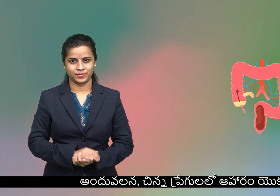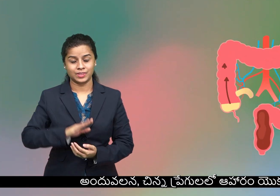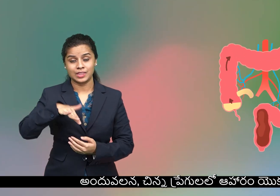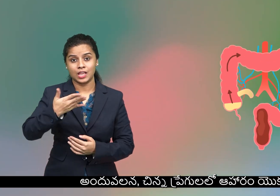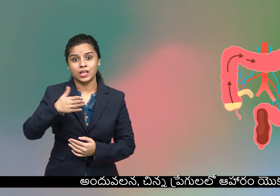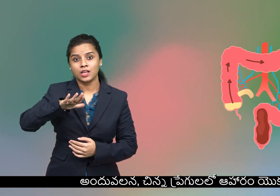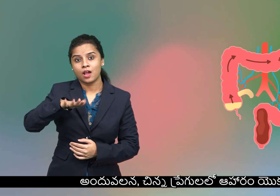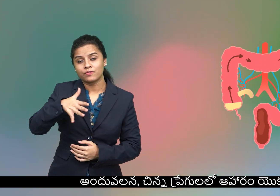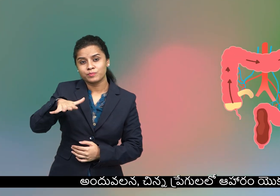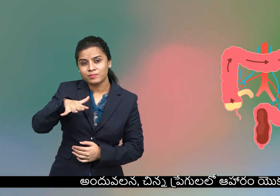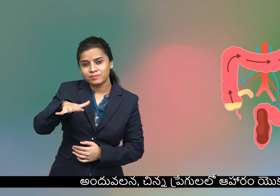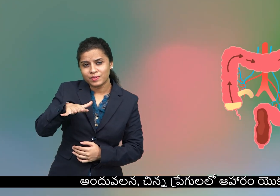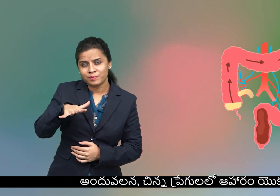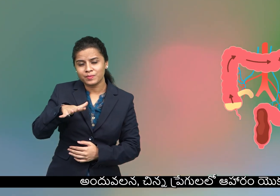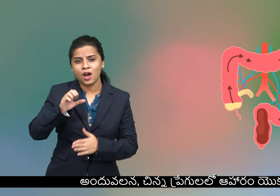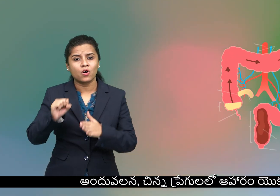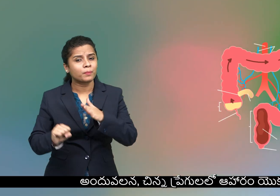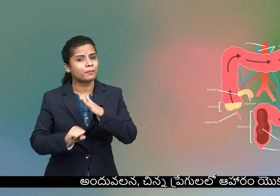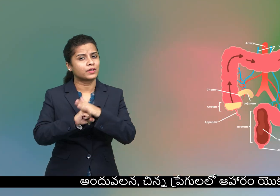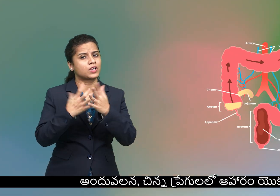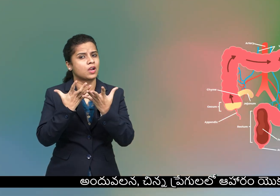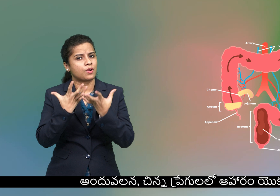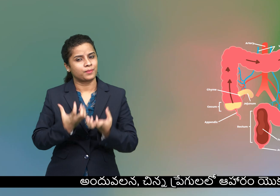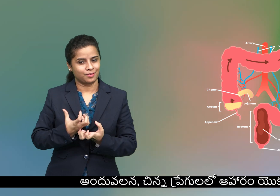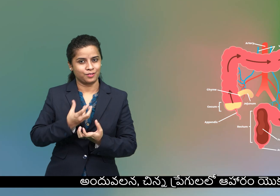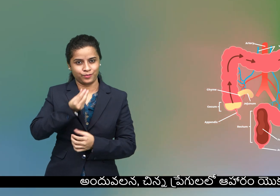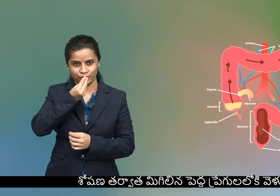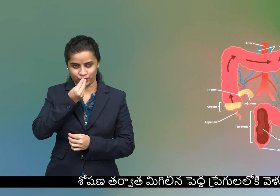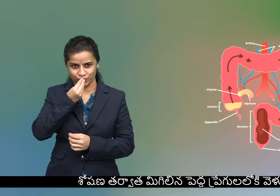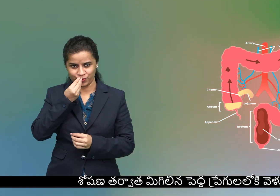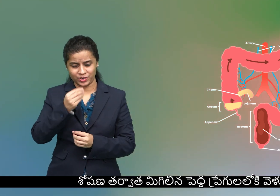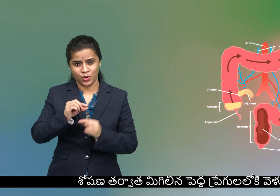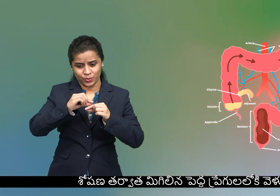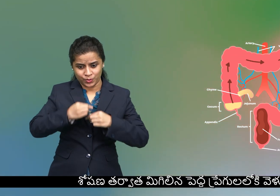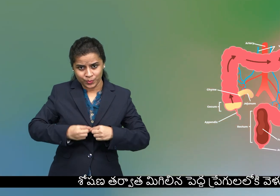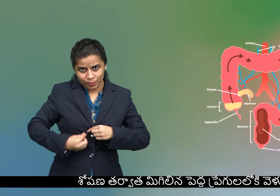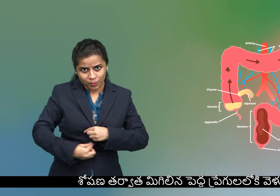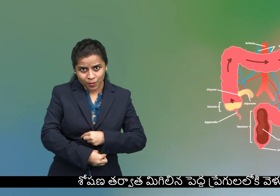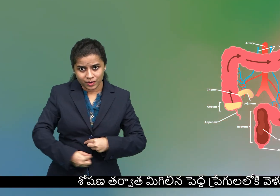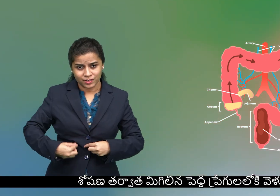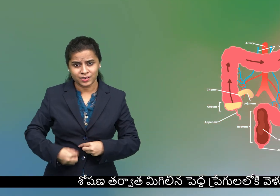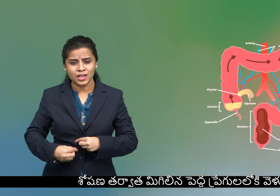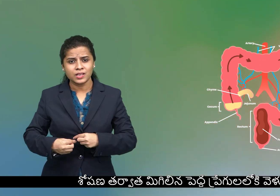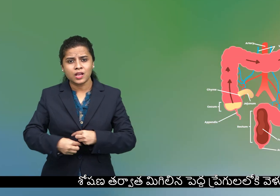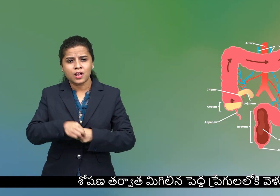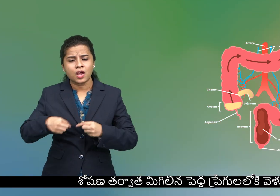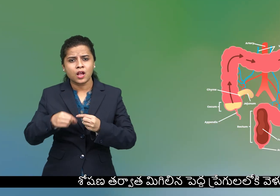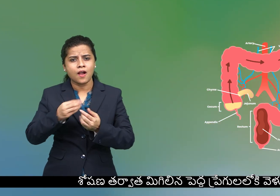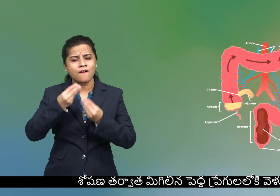అందువలన చిన్న ప్రేగులలో ఆహారం యొక్క గరిష్ట శోషణ తరువాత మిగిలిన పెద్ద ప్రేగులోకి